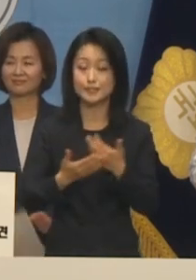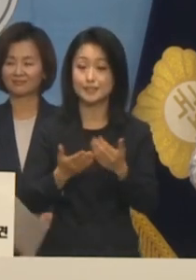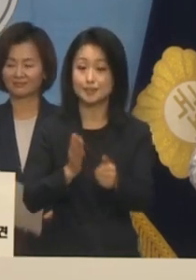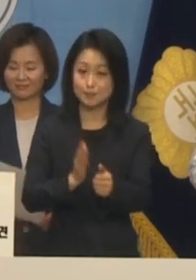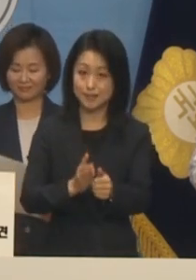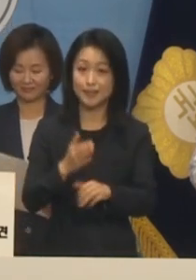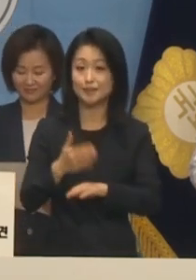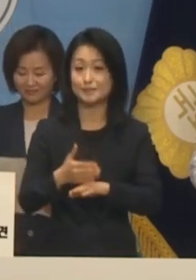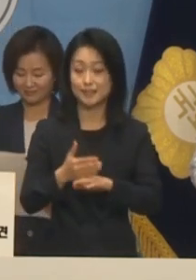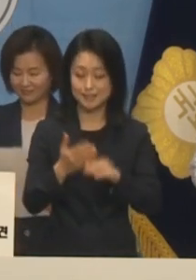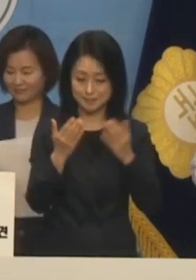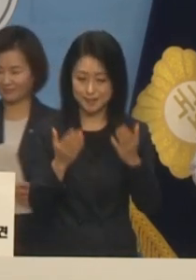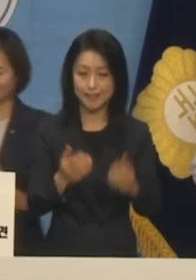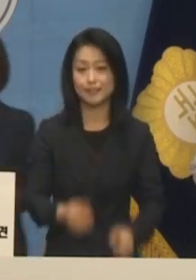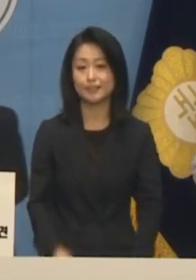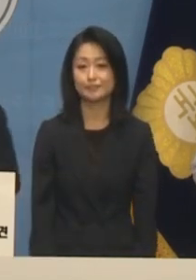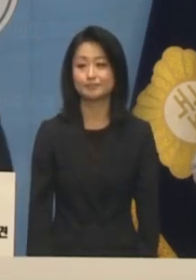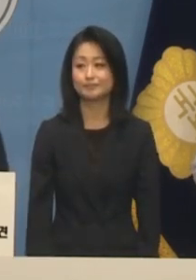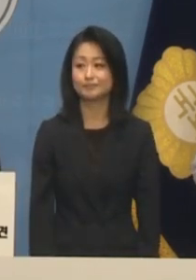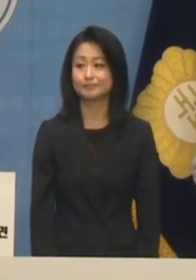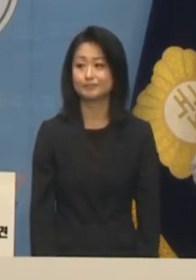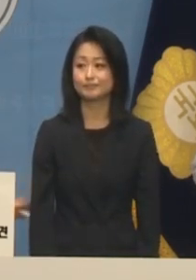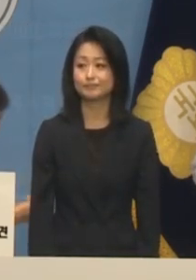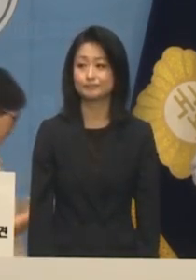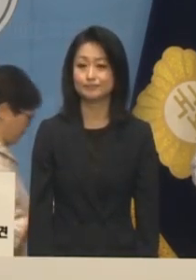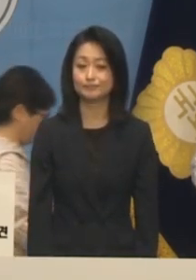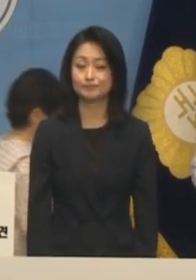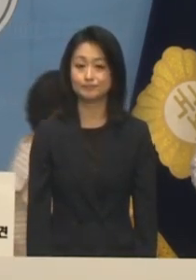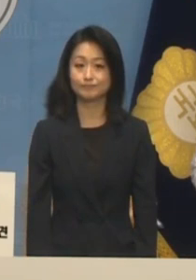부탁드립니다. 감사합니다.